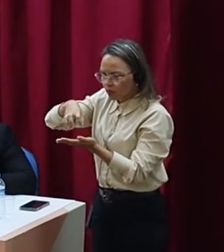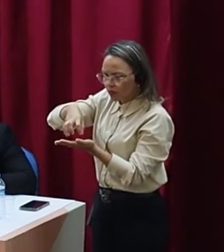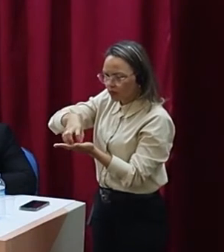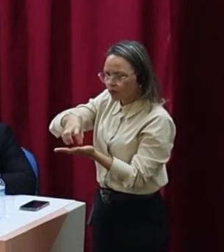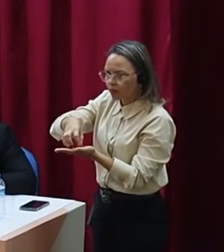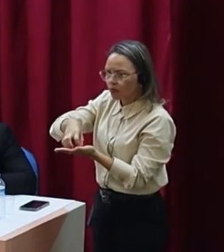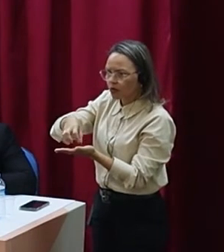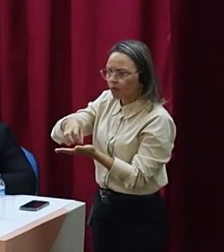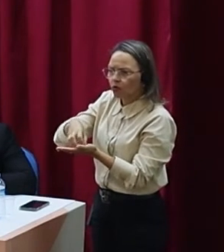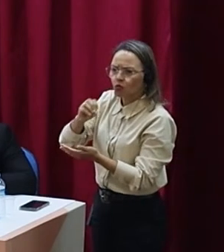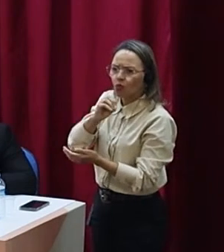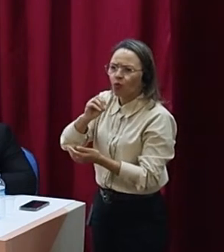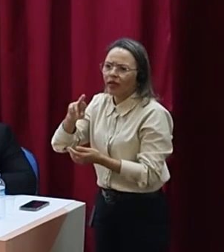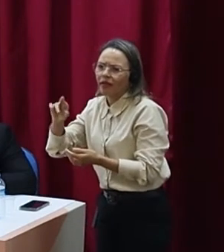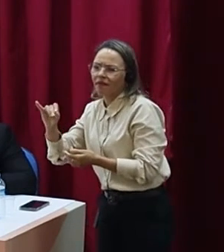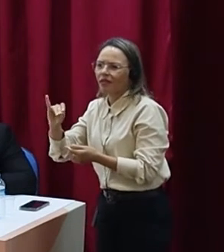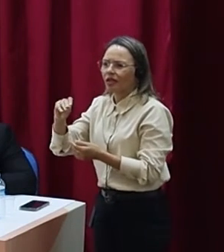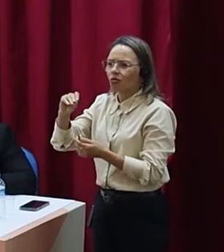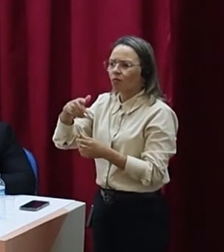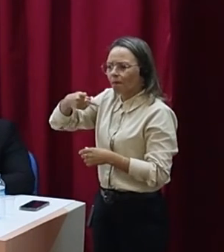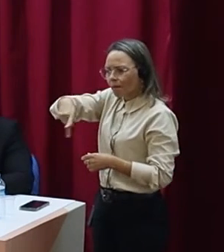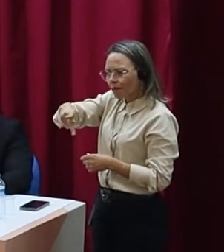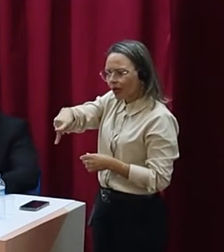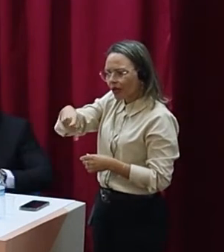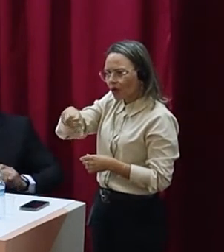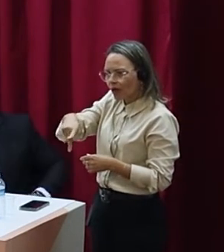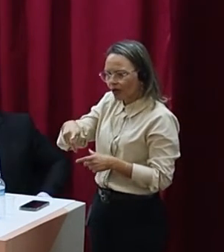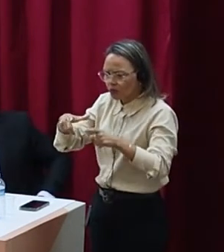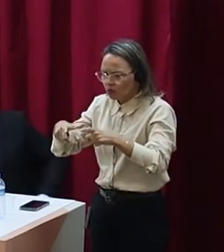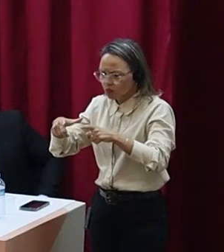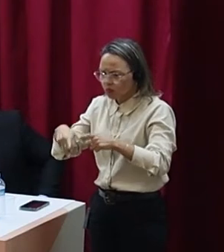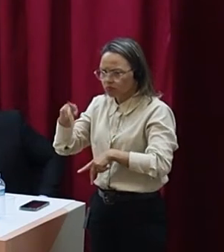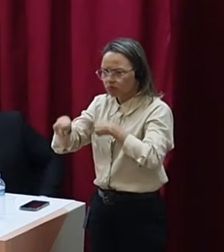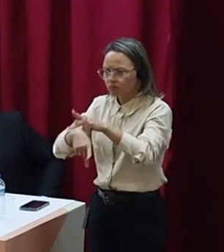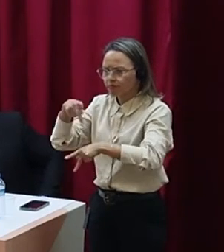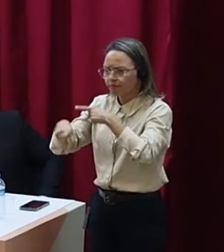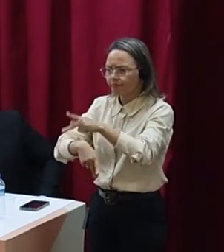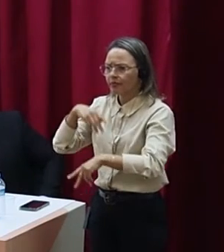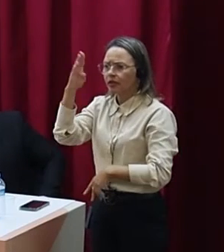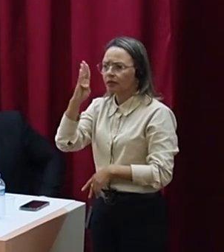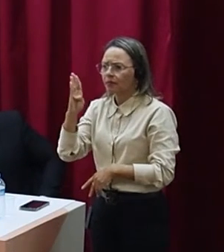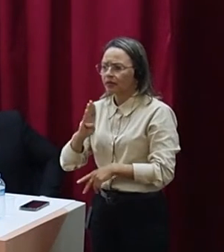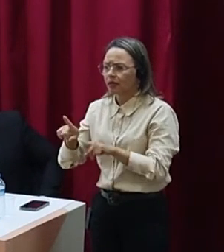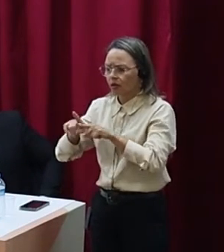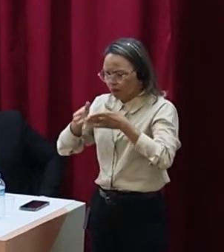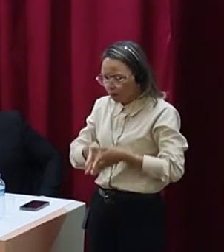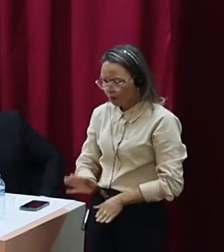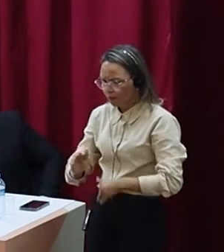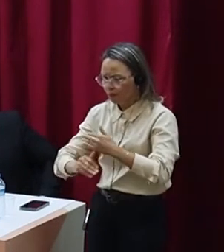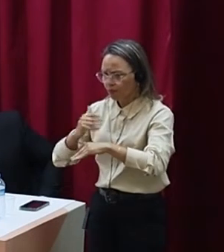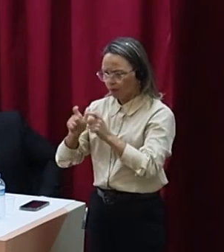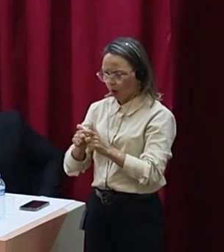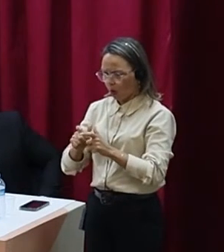de Paraguay, como Alto Paraná, donde la población de brasileños y descendientes es cada vez más grande y que tiene